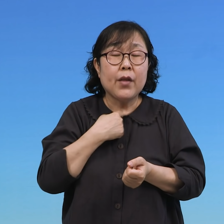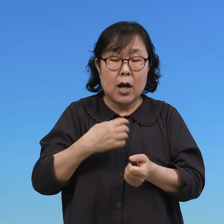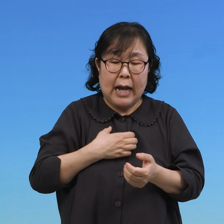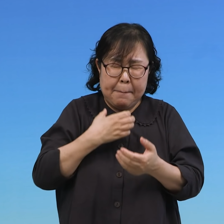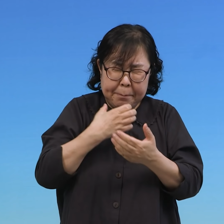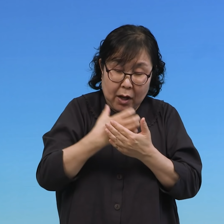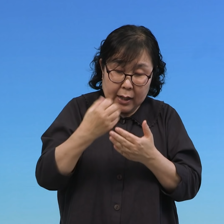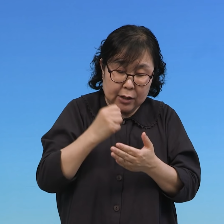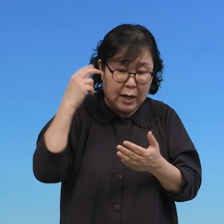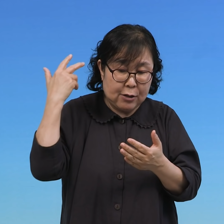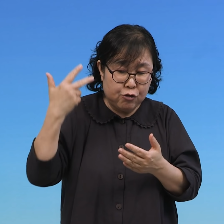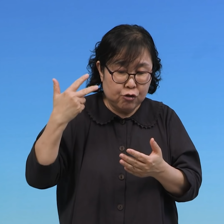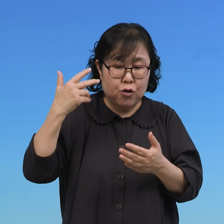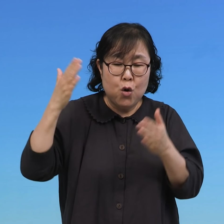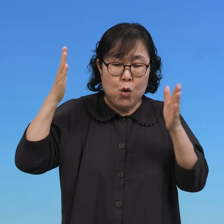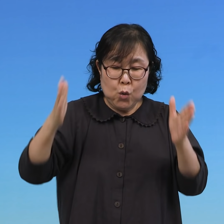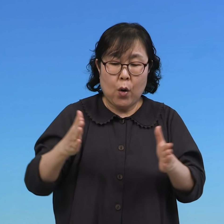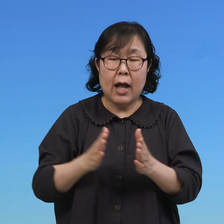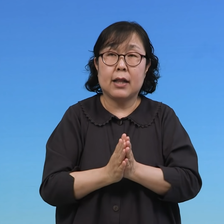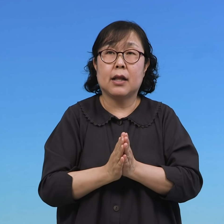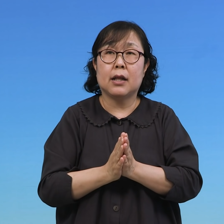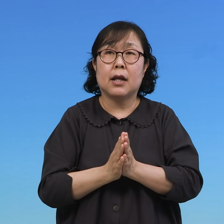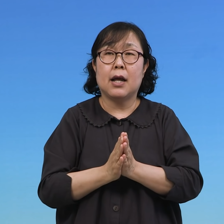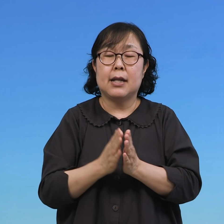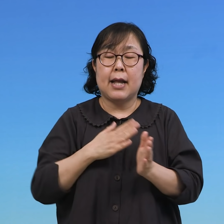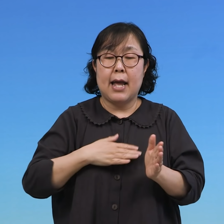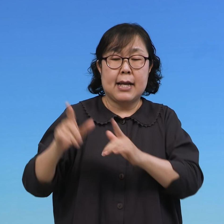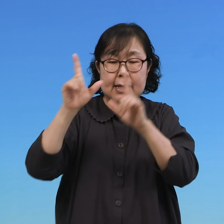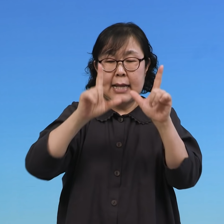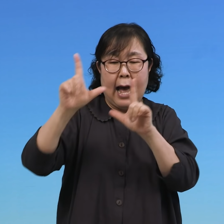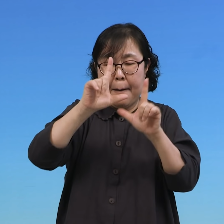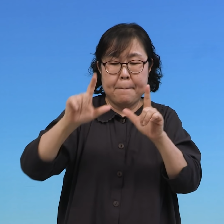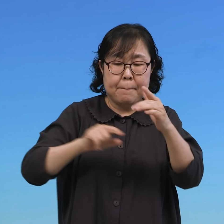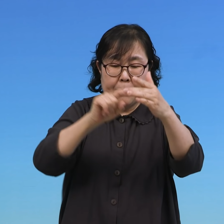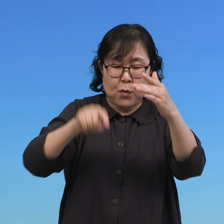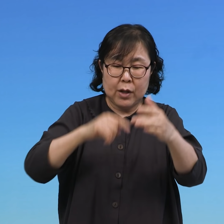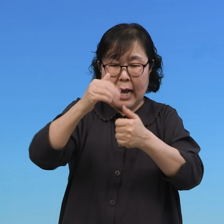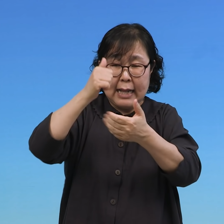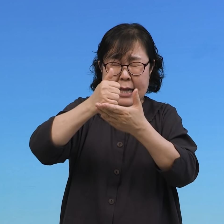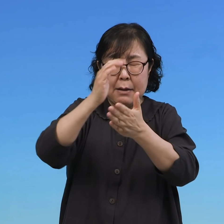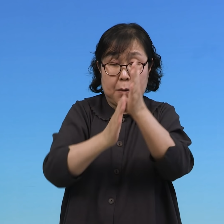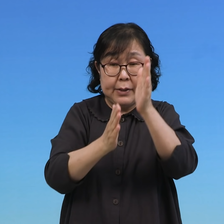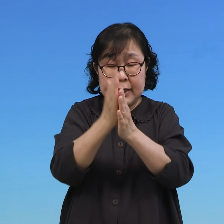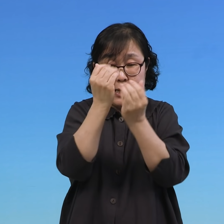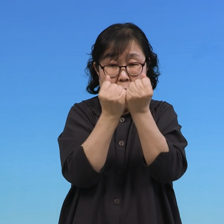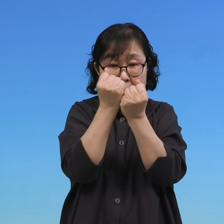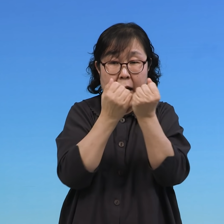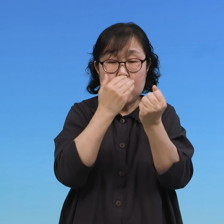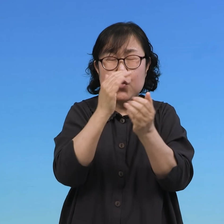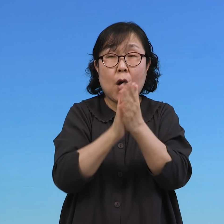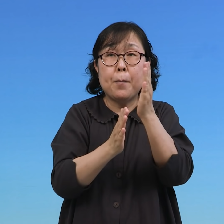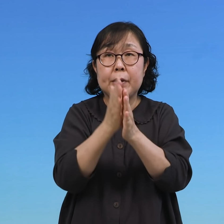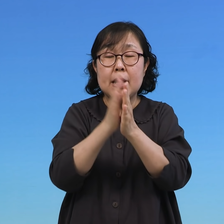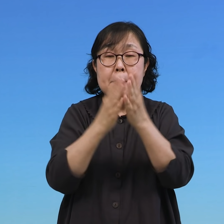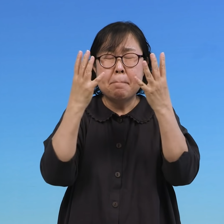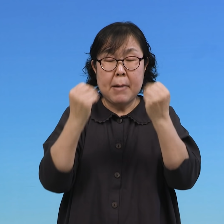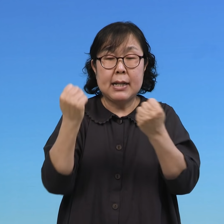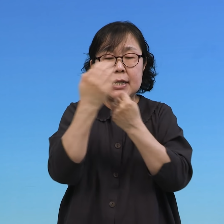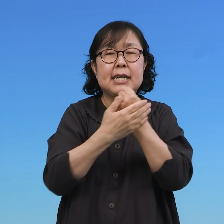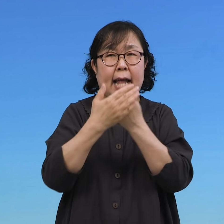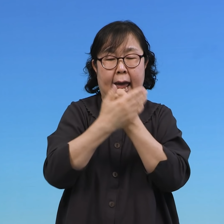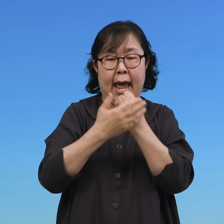그 감격을 가지고 한 주 내내 되돌아보니까 내 인생에서 하나님 없이는 설명할 수 없는